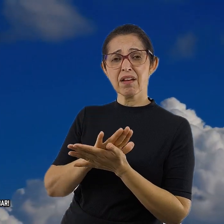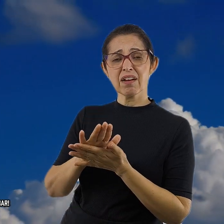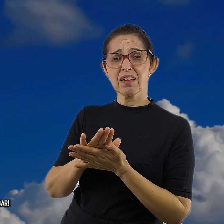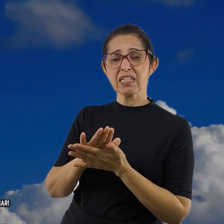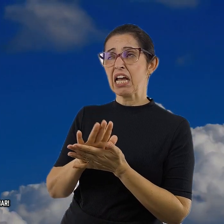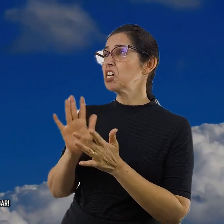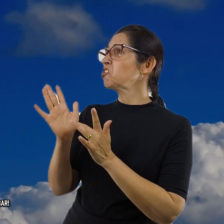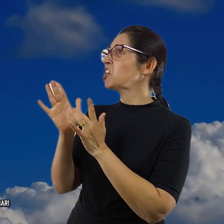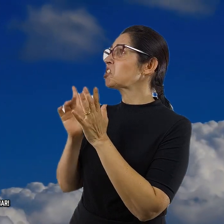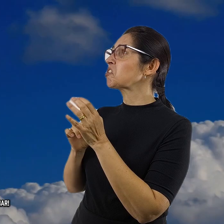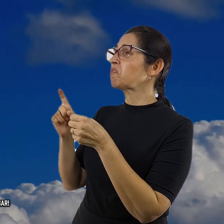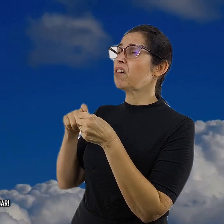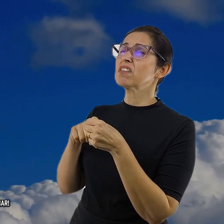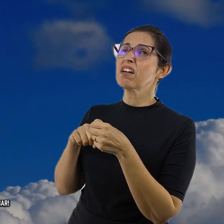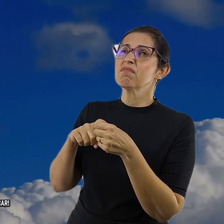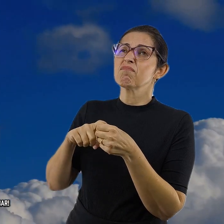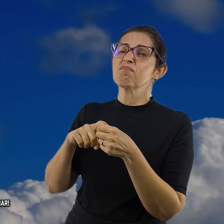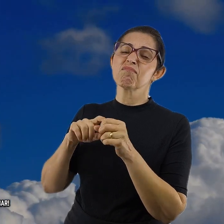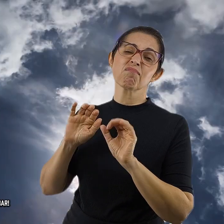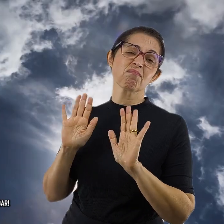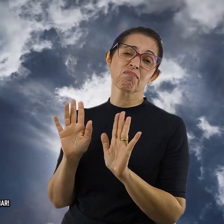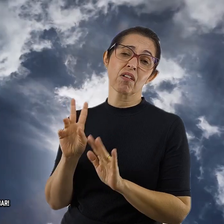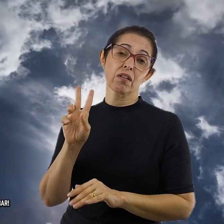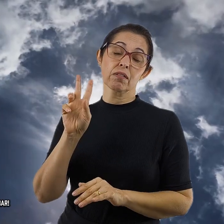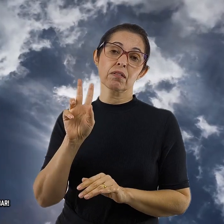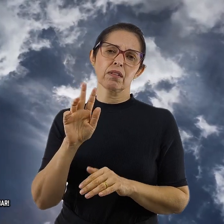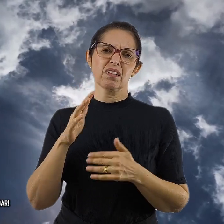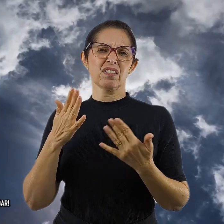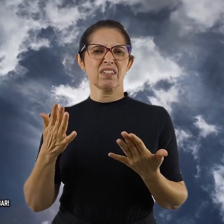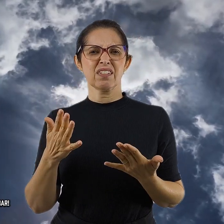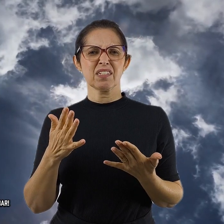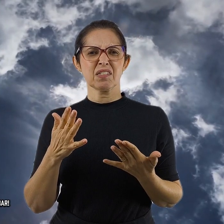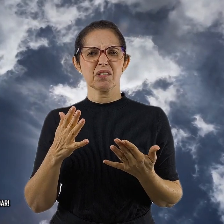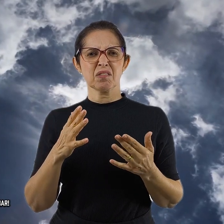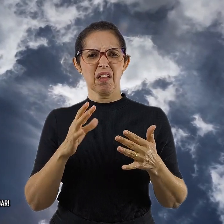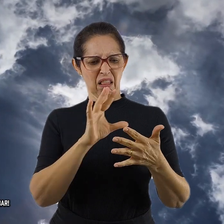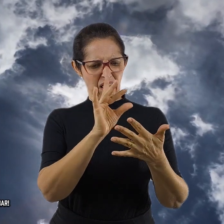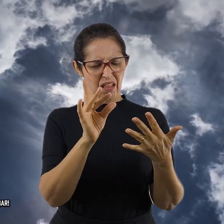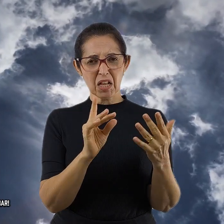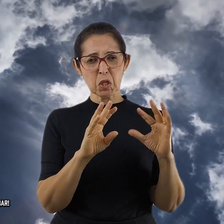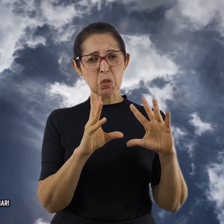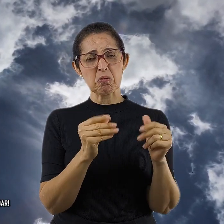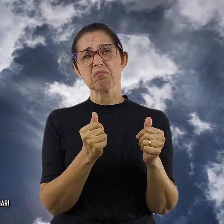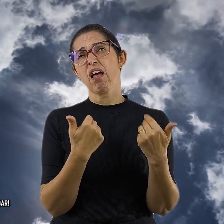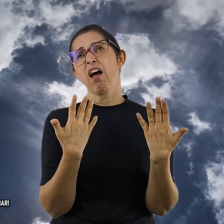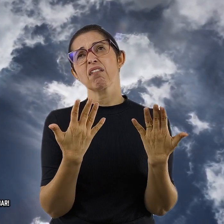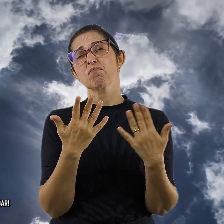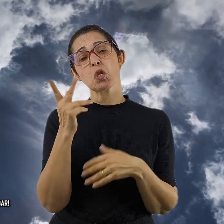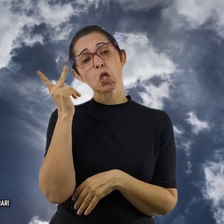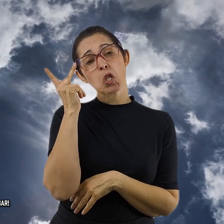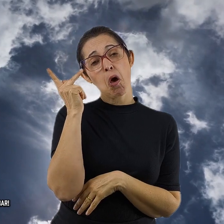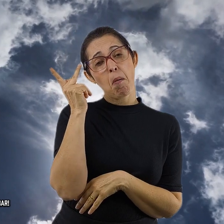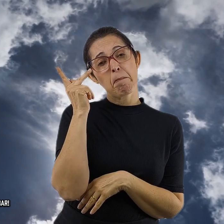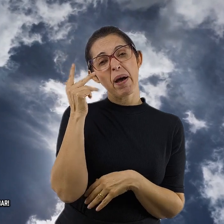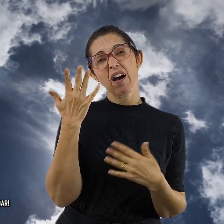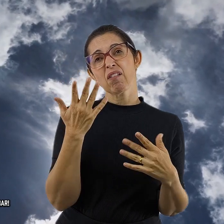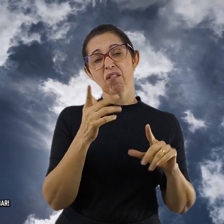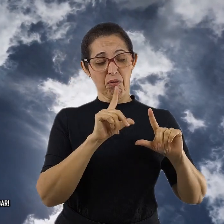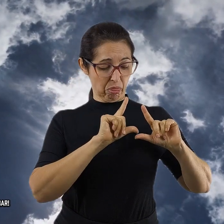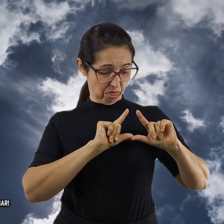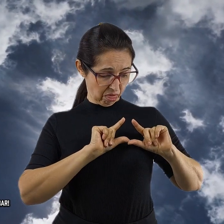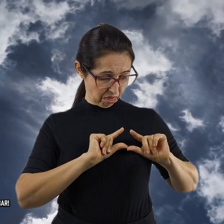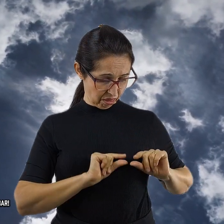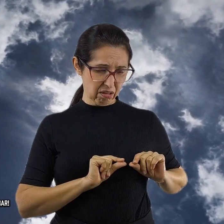perigo. Quando tudo começa a ficar comum, deixou